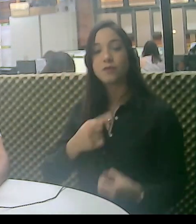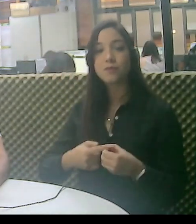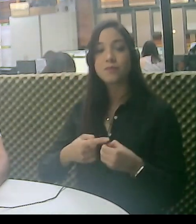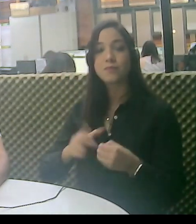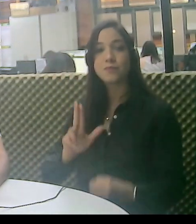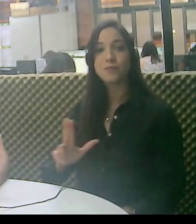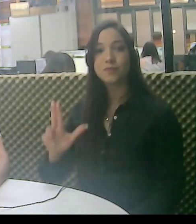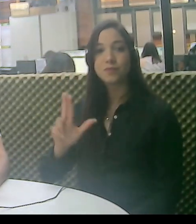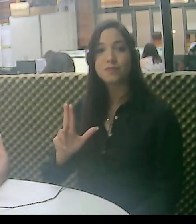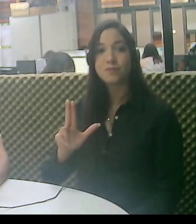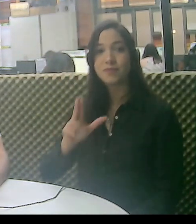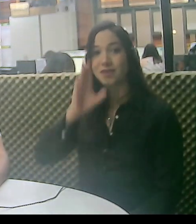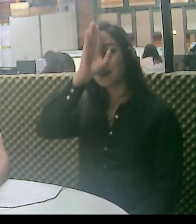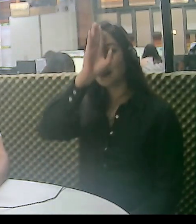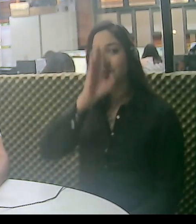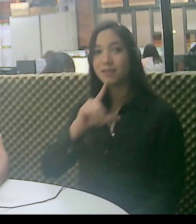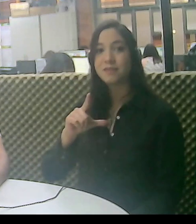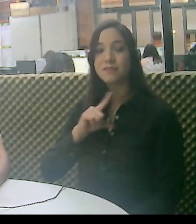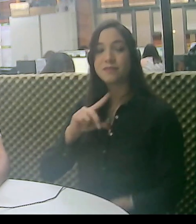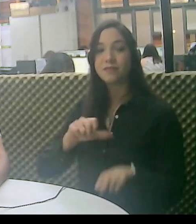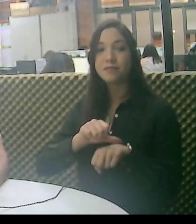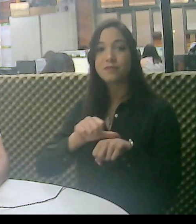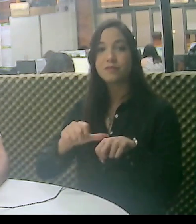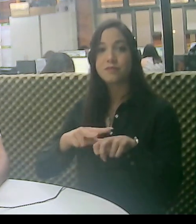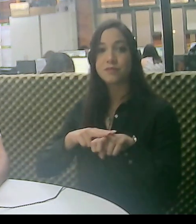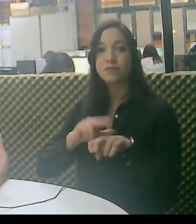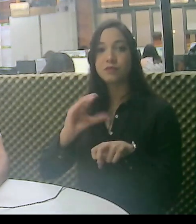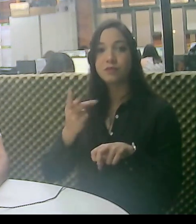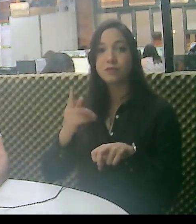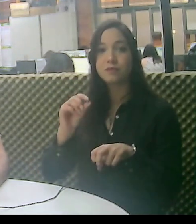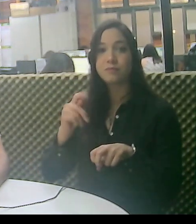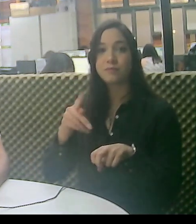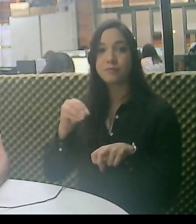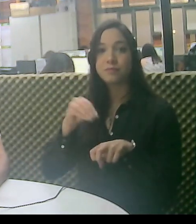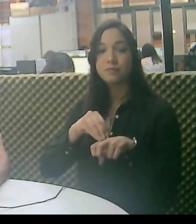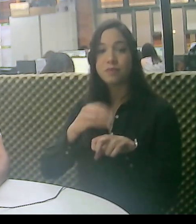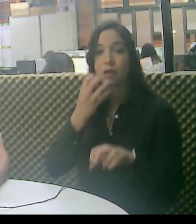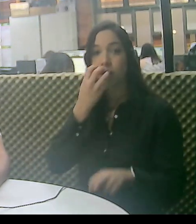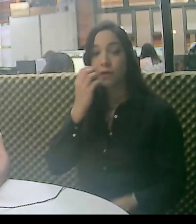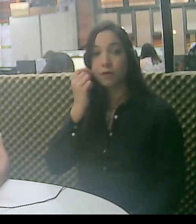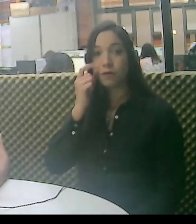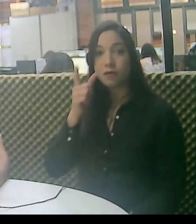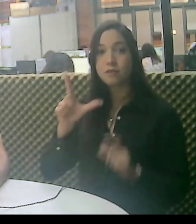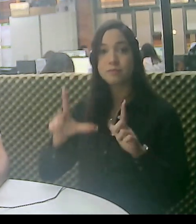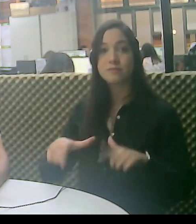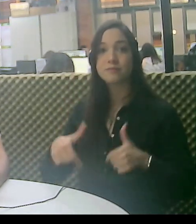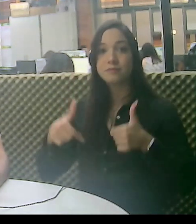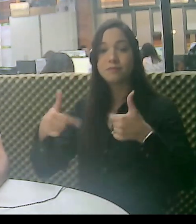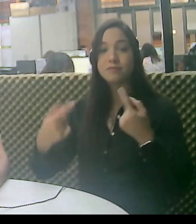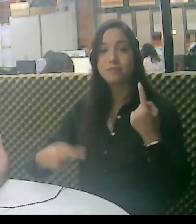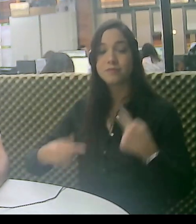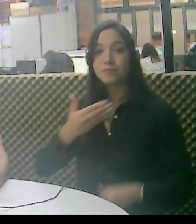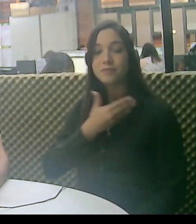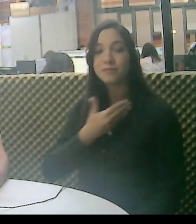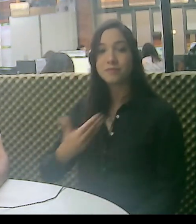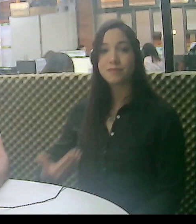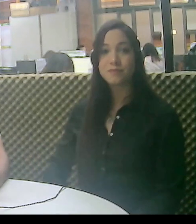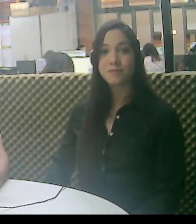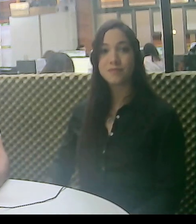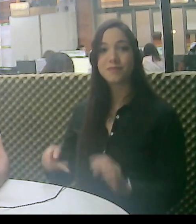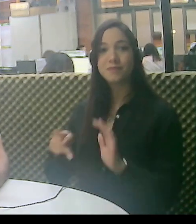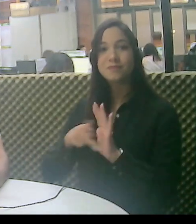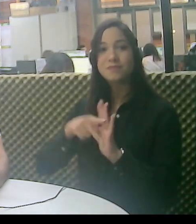para promover gratuitamente a castração e microchipagem de cães e gatos. A ação de política pública idealizada pela